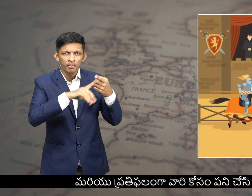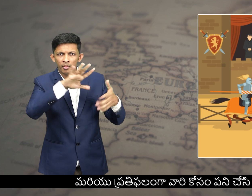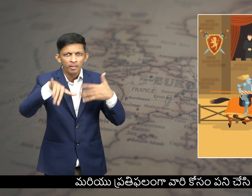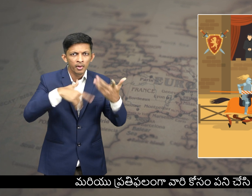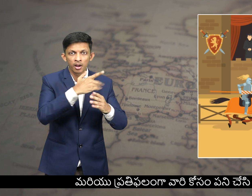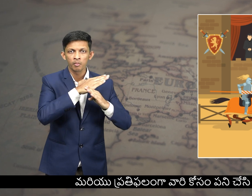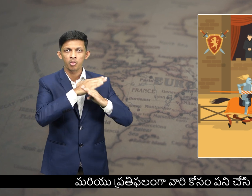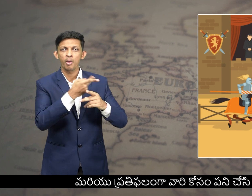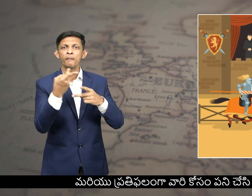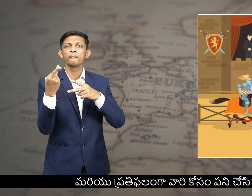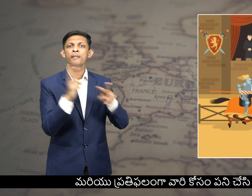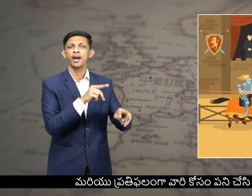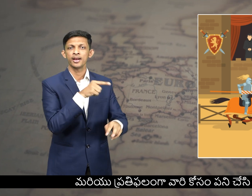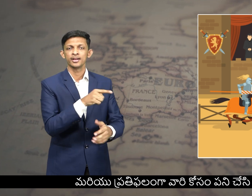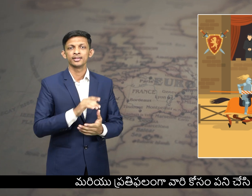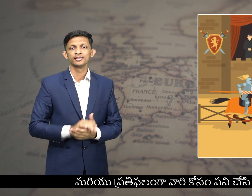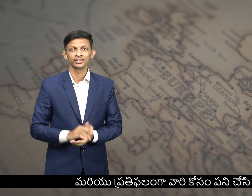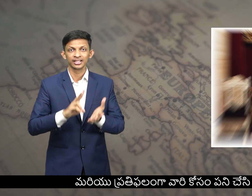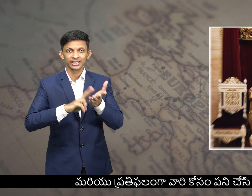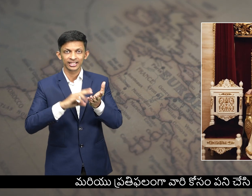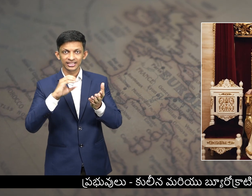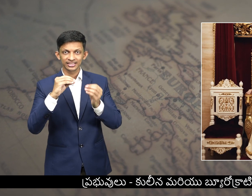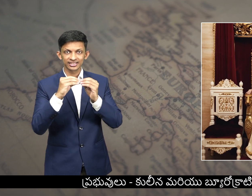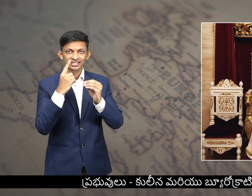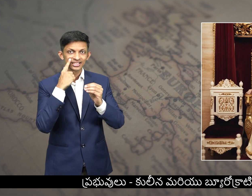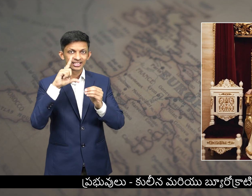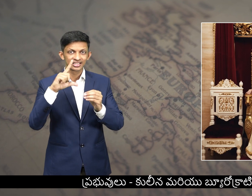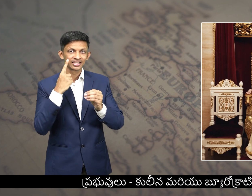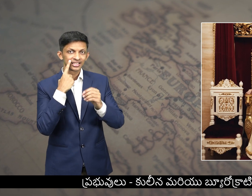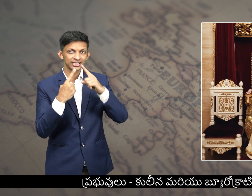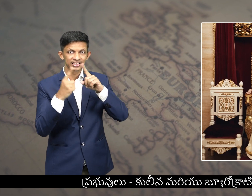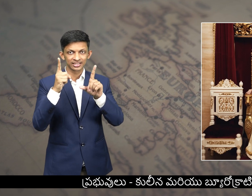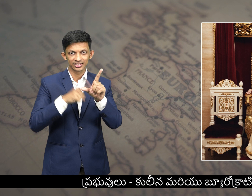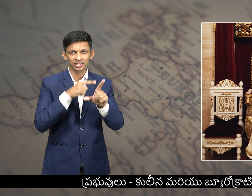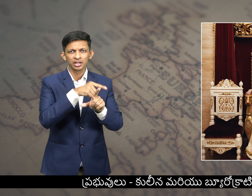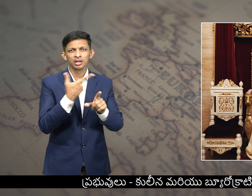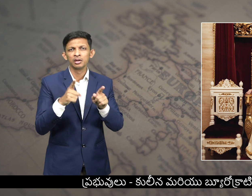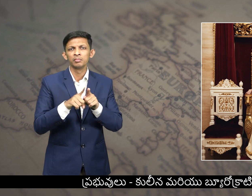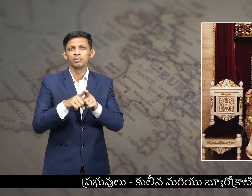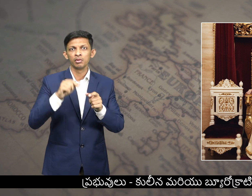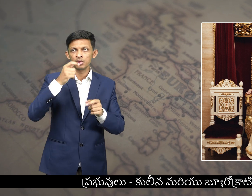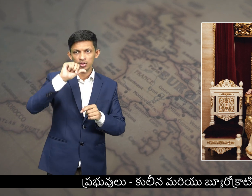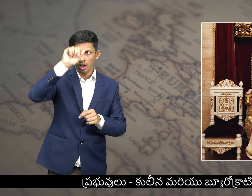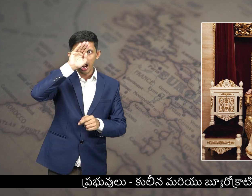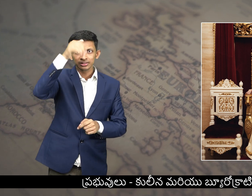మరియు ప్రతిఫలంగా వారి కోసం పనిచేసి పోరాడింది. ప్రభువులు కూలిన మరియు బ్యూరోక్రాటిక్ తరగతి.